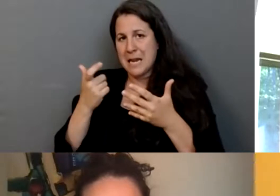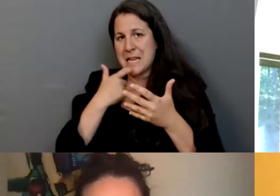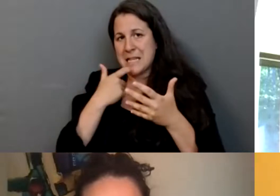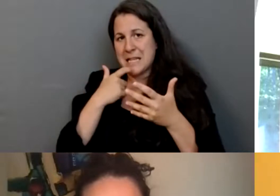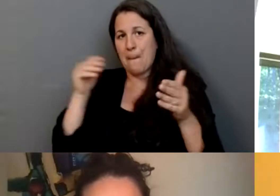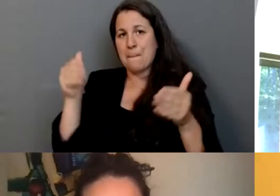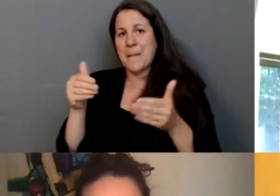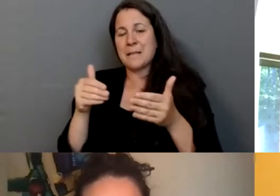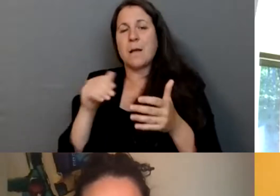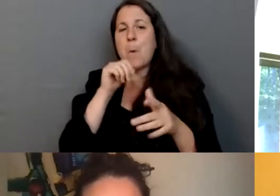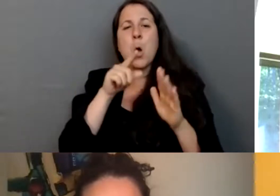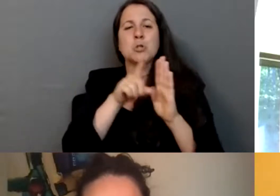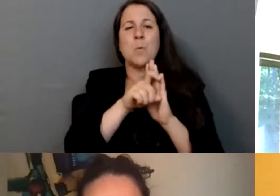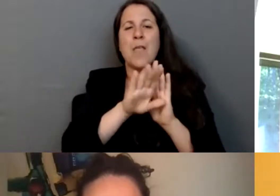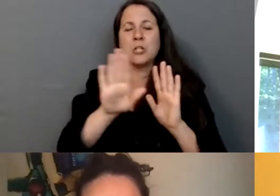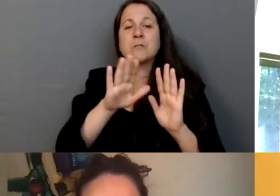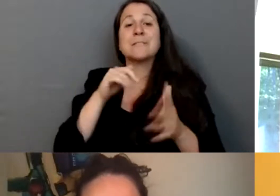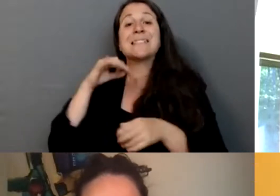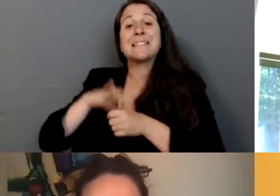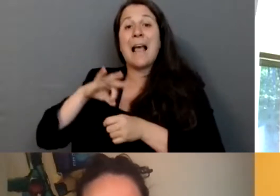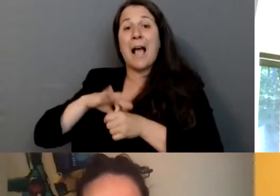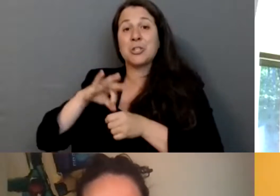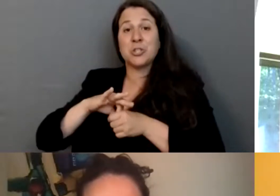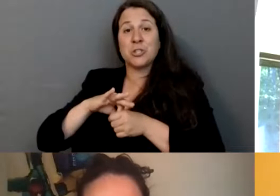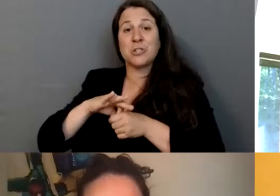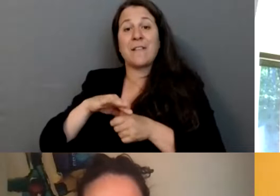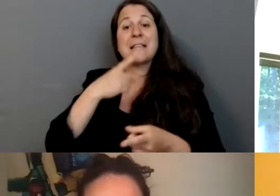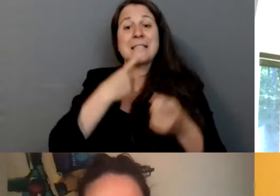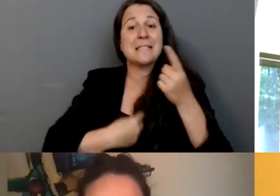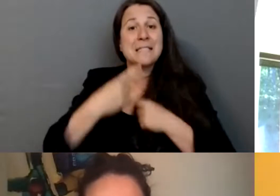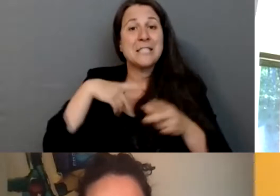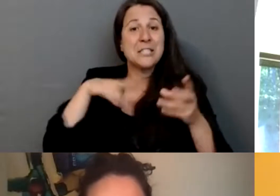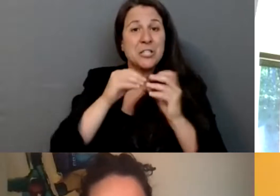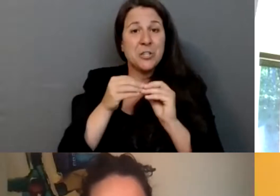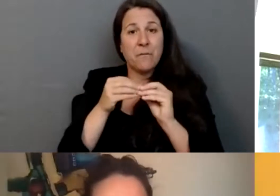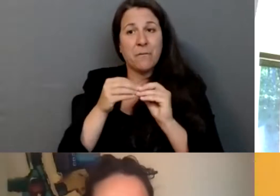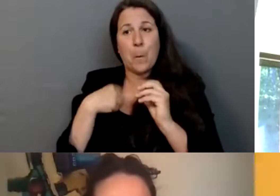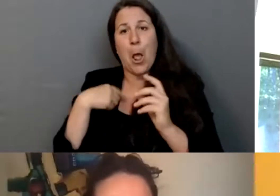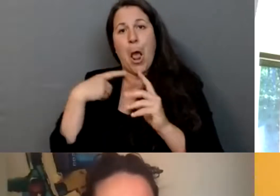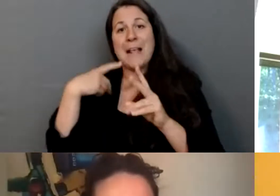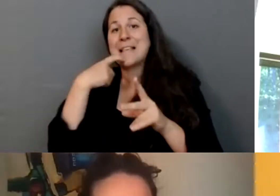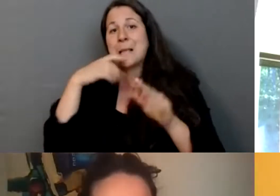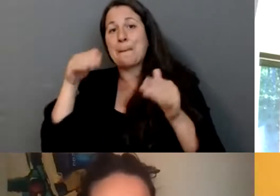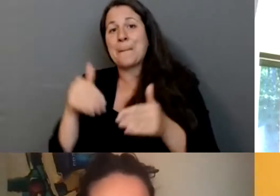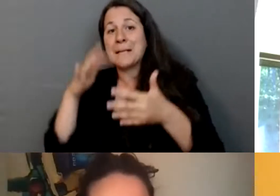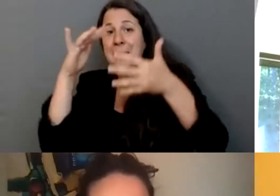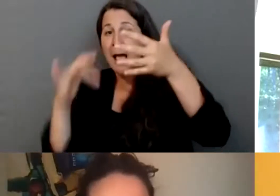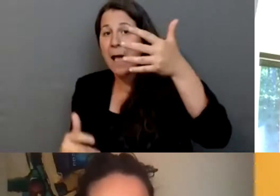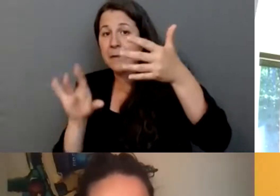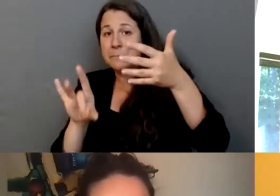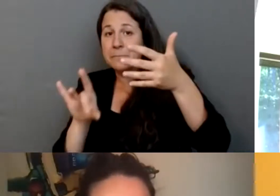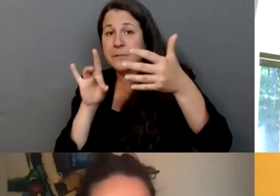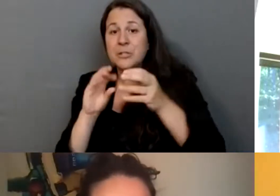le sondage effectivement, mais bien le tirage. Je m'excuse donc de faire le tirage. Donc, Sébastien et Laurence, avez-vous un